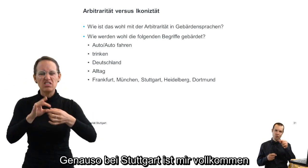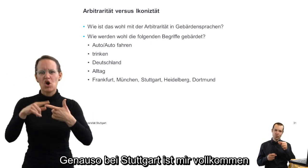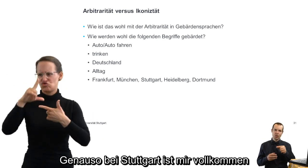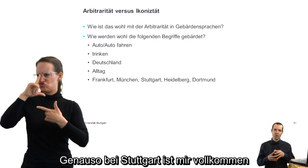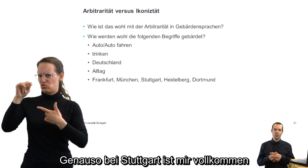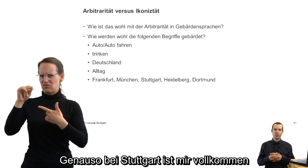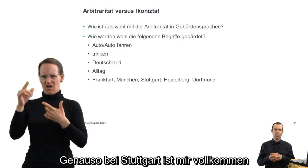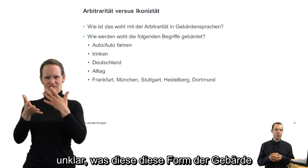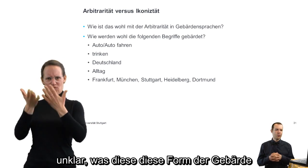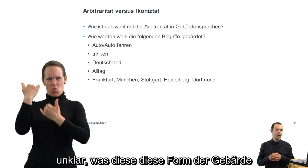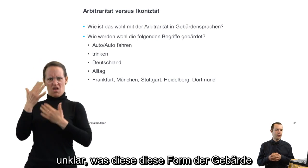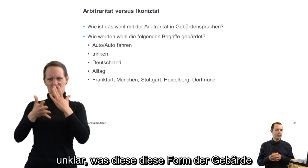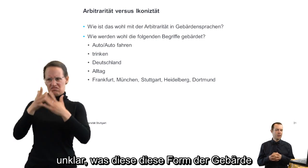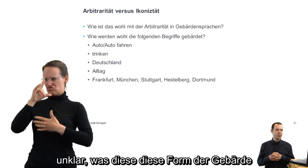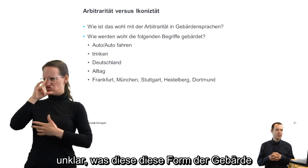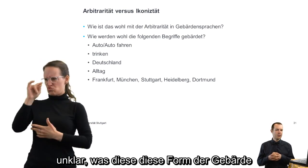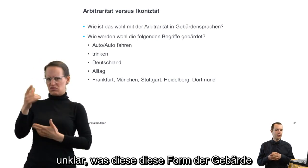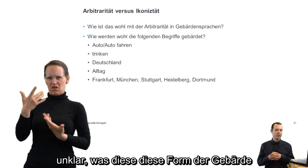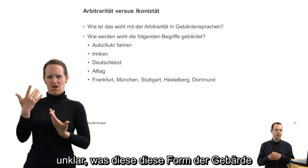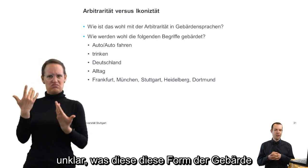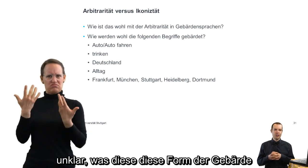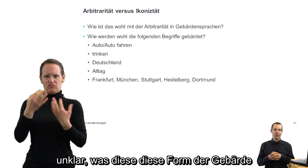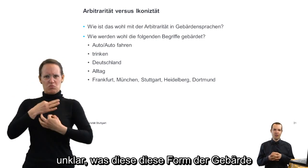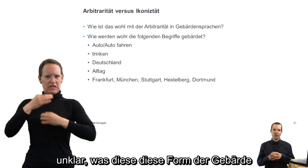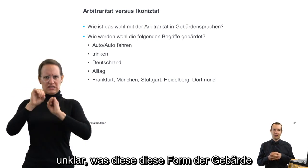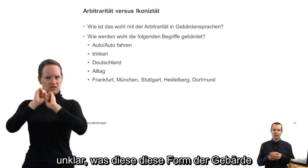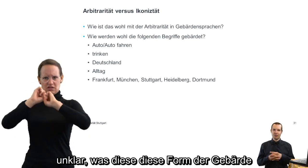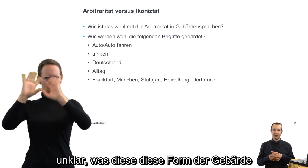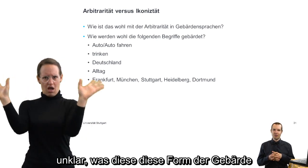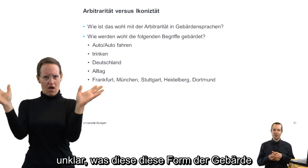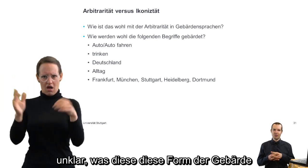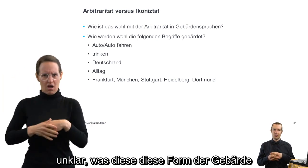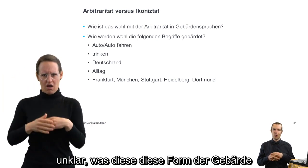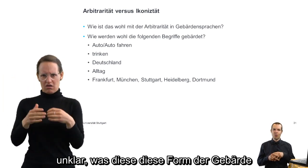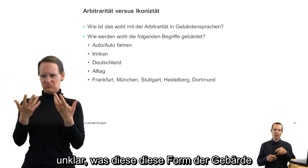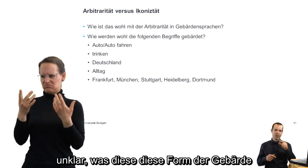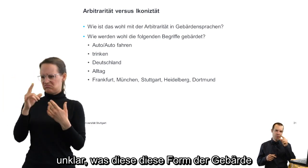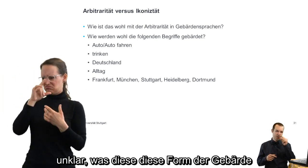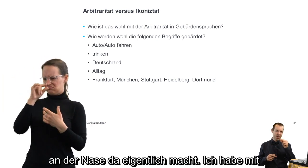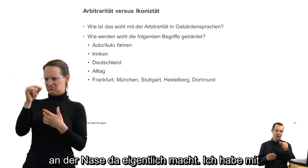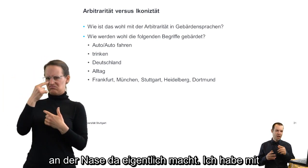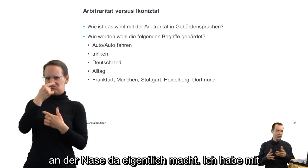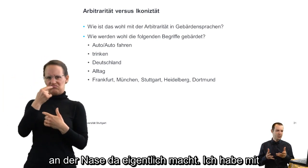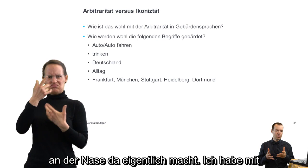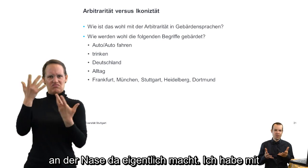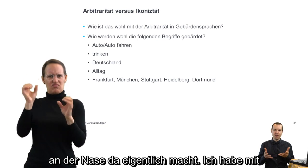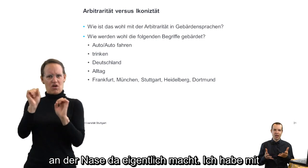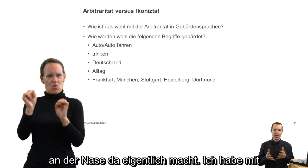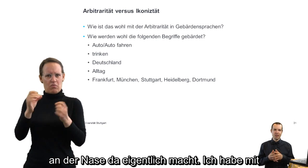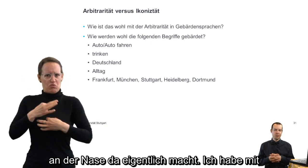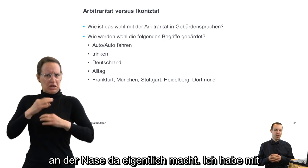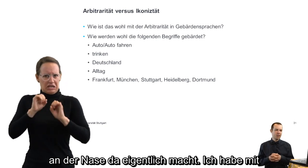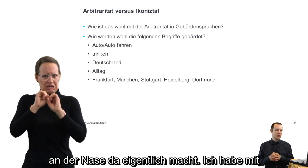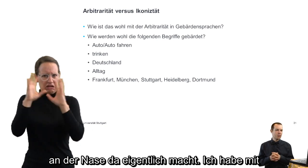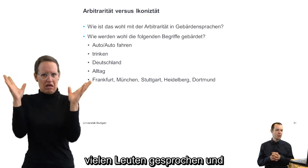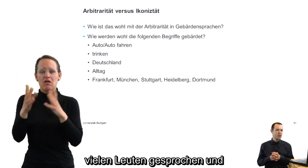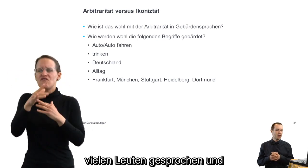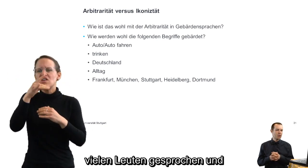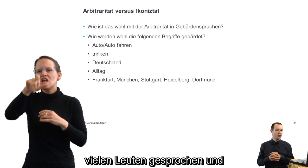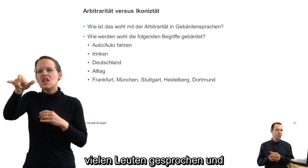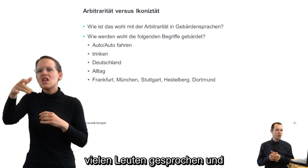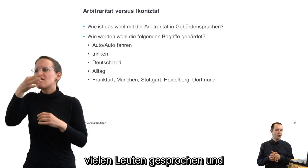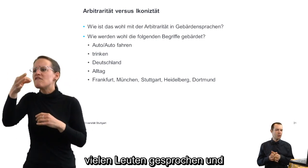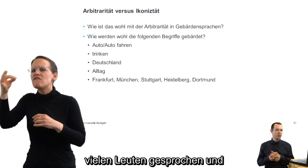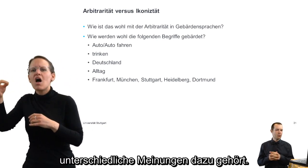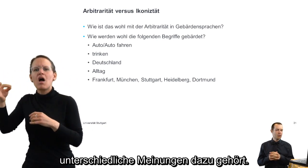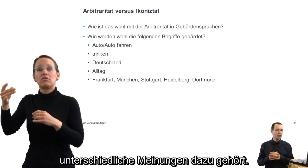Genauso bei Stuttgart ist mir vollkommen unklar, was diese Form der Gebärde an der Nase da eigentlich macht. Ich habe mit vielen